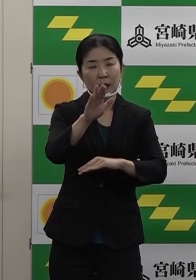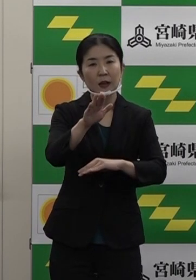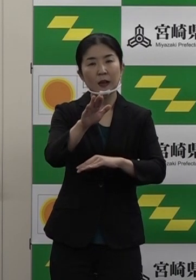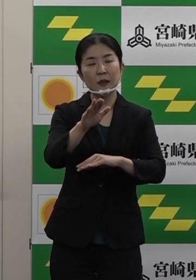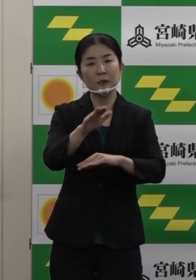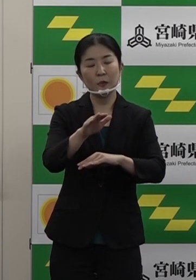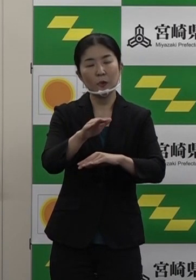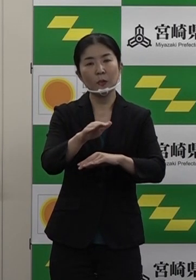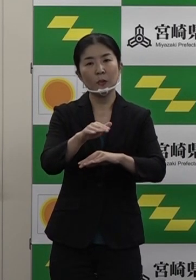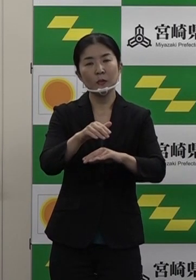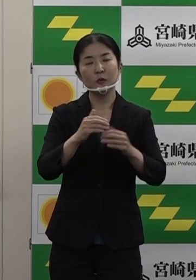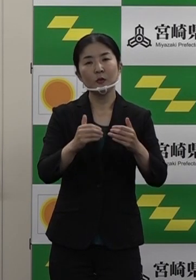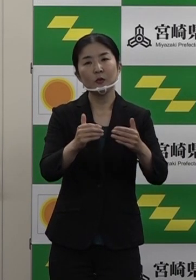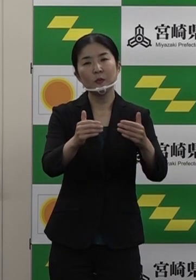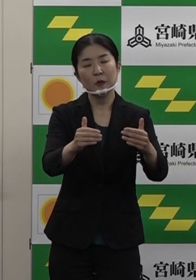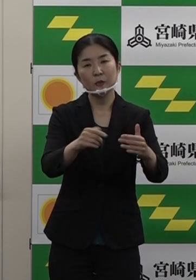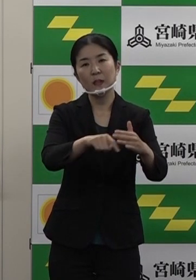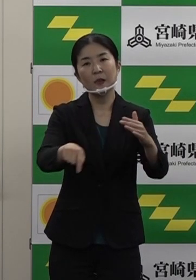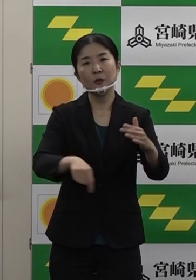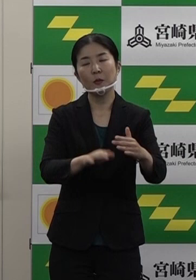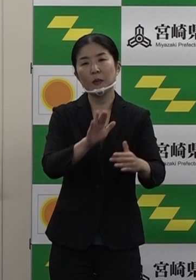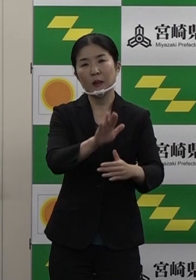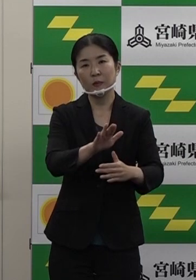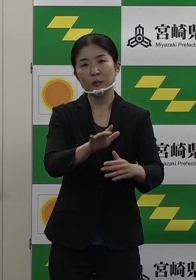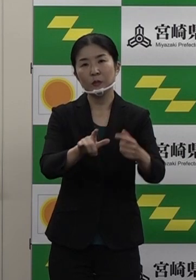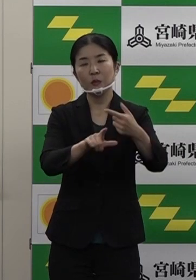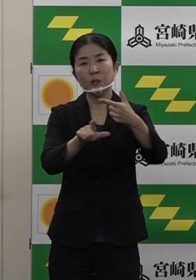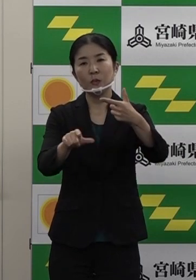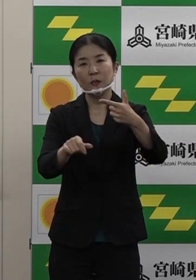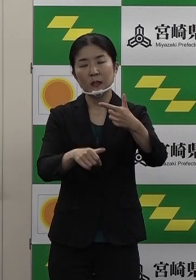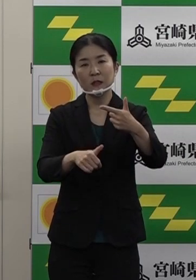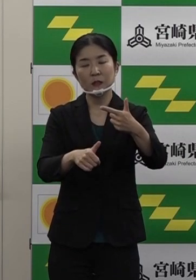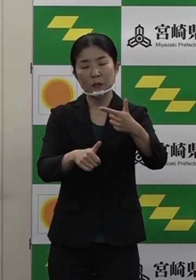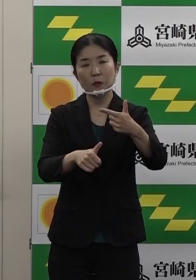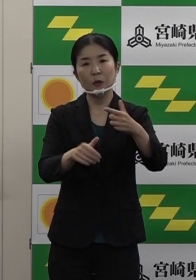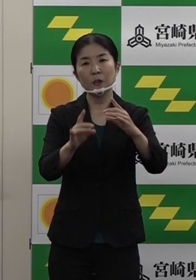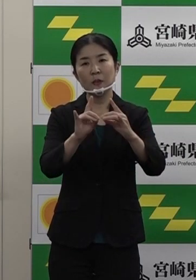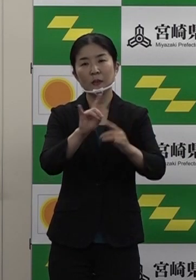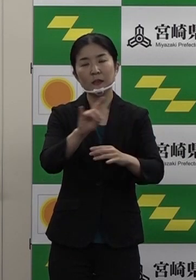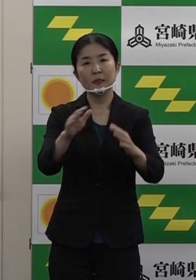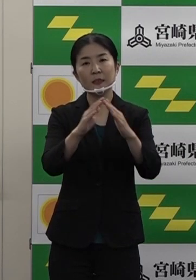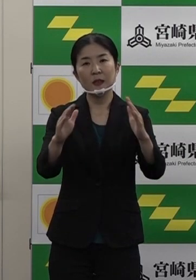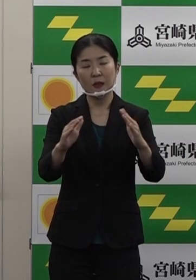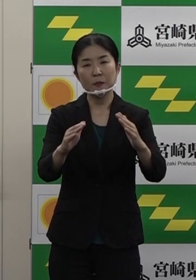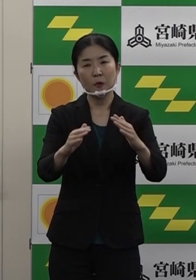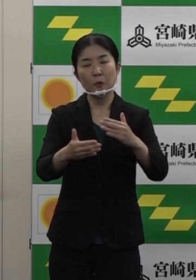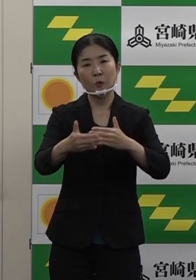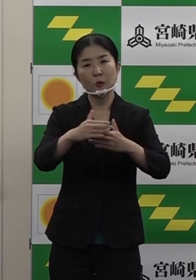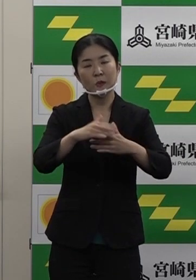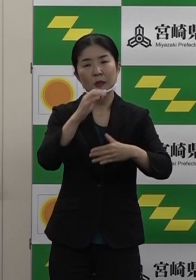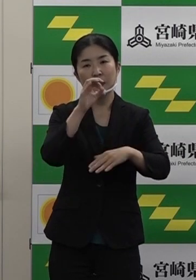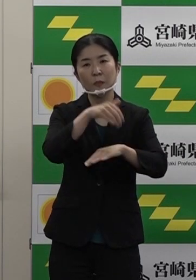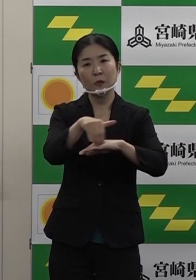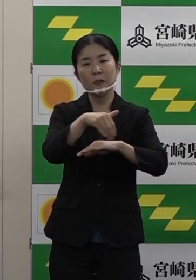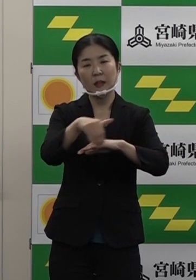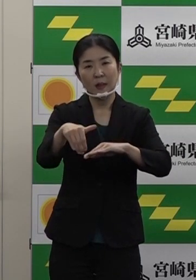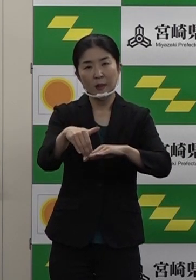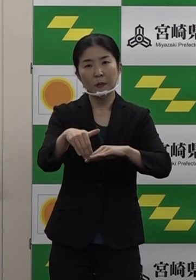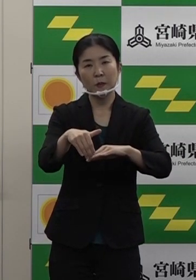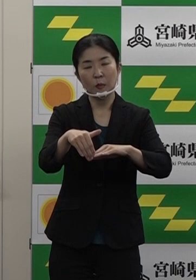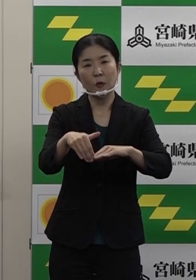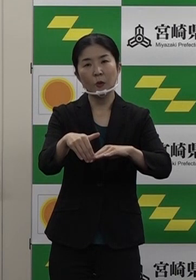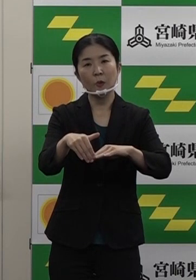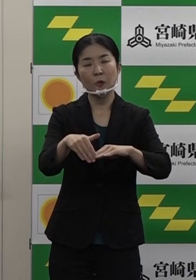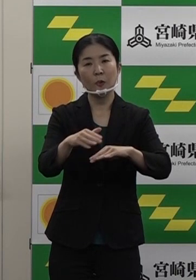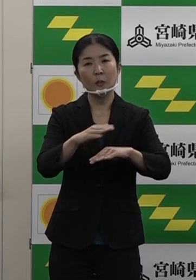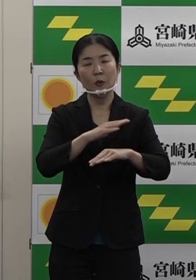ものもありますし、今6月議会に6月補正予算、これも経済の本格的な復興